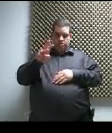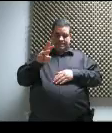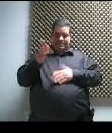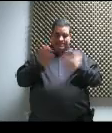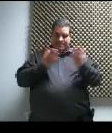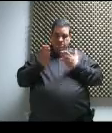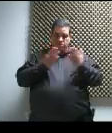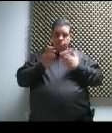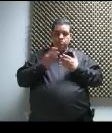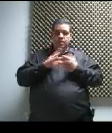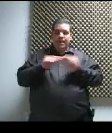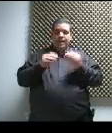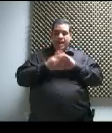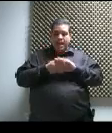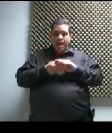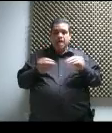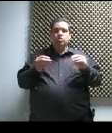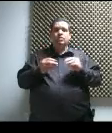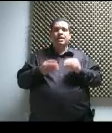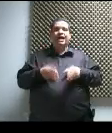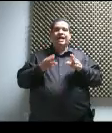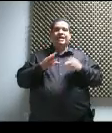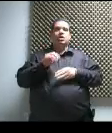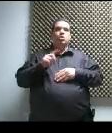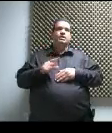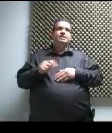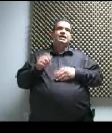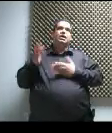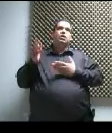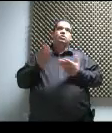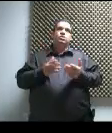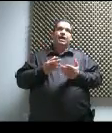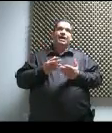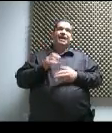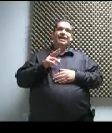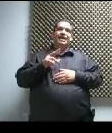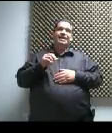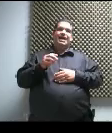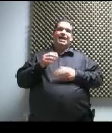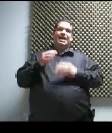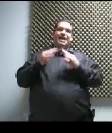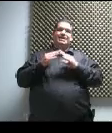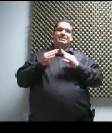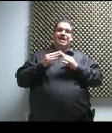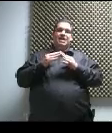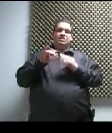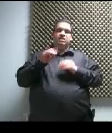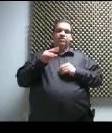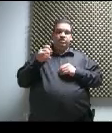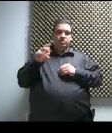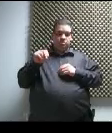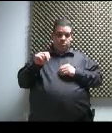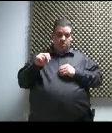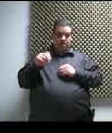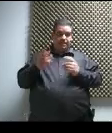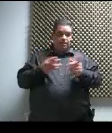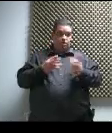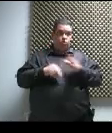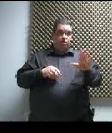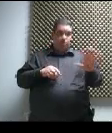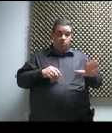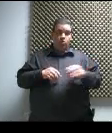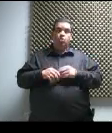Santurce. Entonces, relatos urbanos de la calle Eloisa, que lo trae a la galería Casa Jefferson. Así que, ¿ahí que están los estudiantes todos?